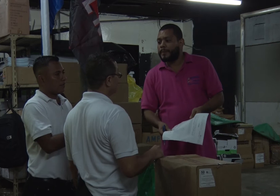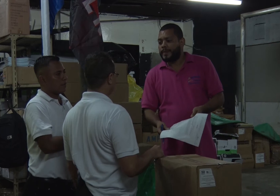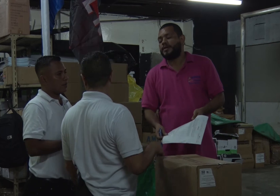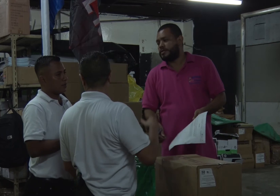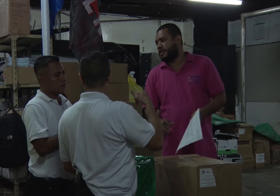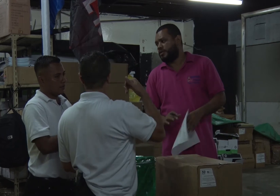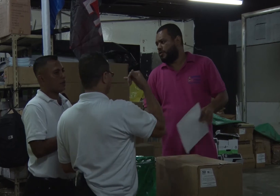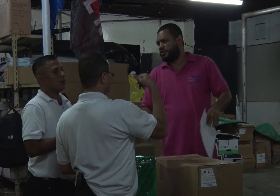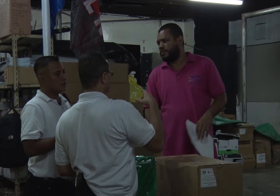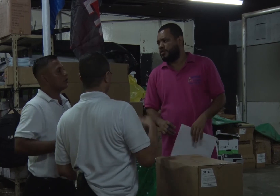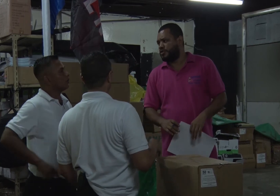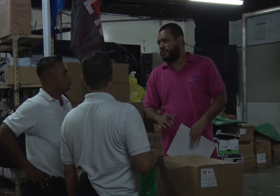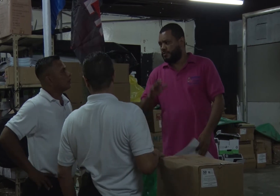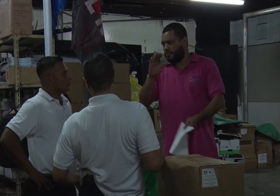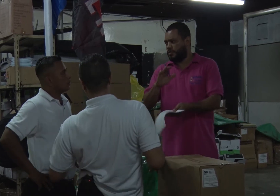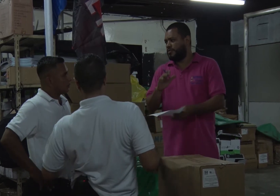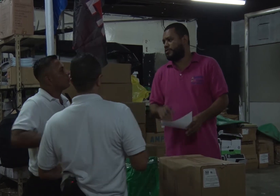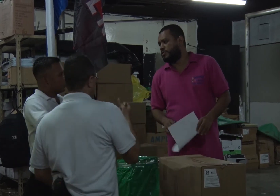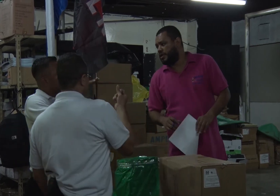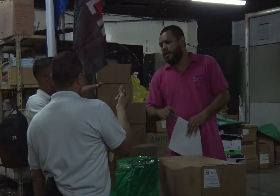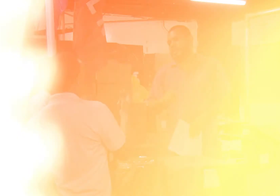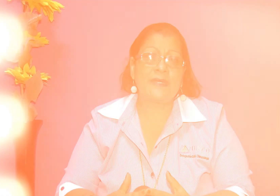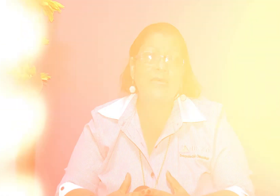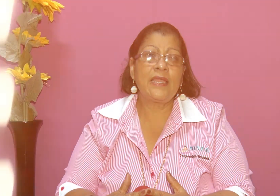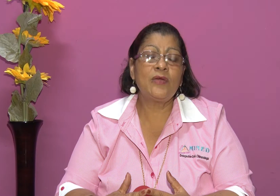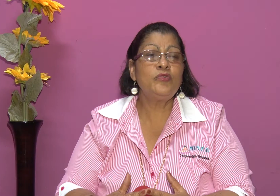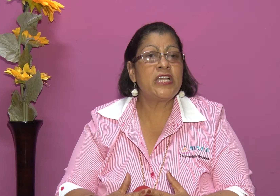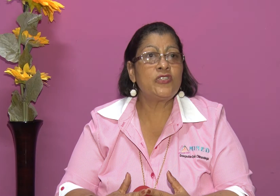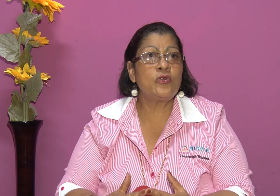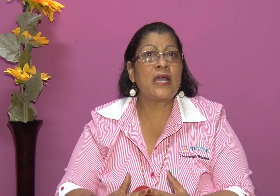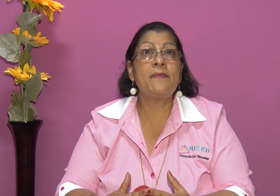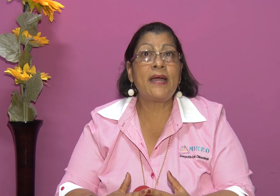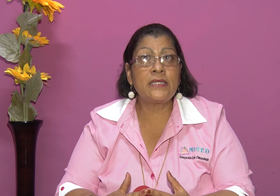para la niñez con discapacidad. Harlan es un muchacho carismático,